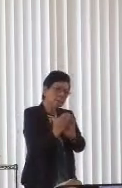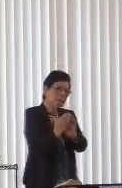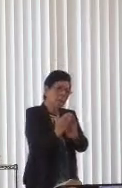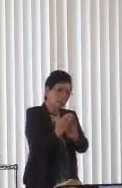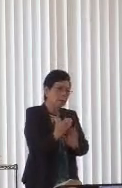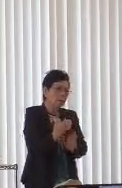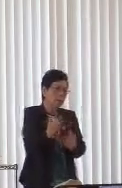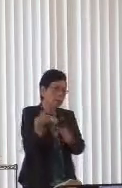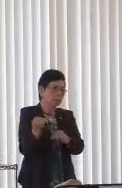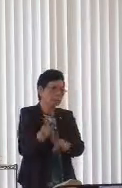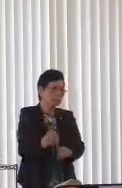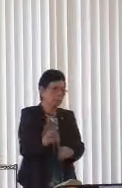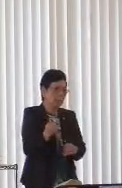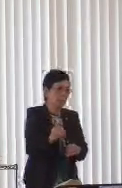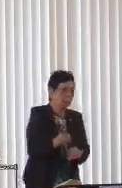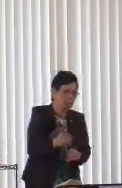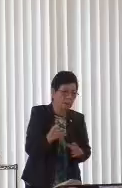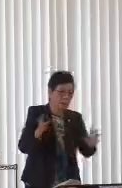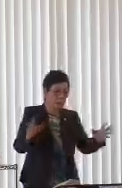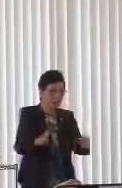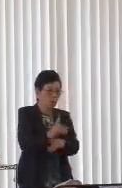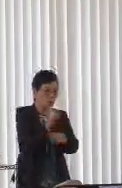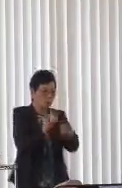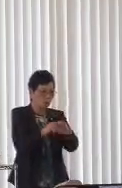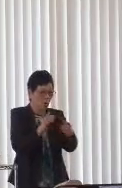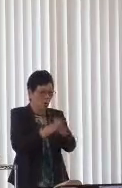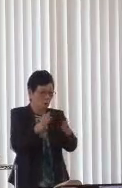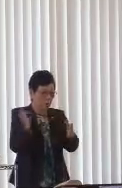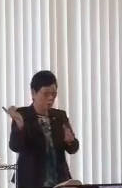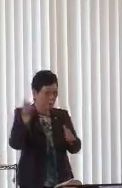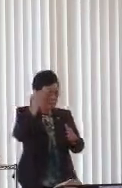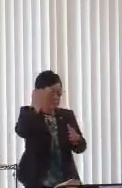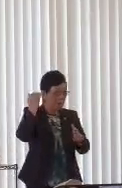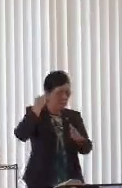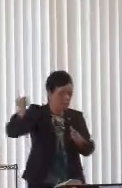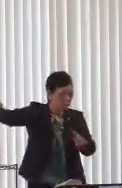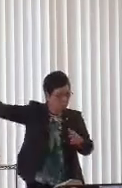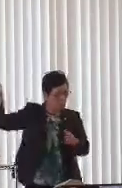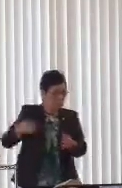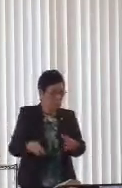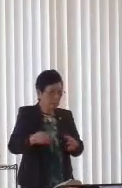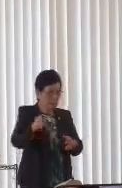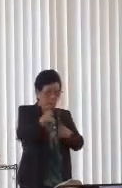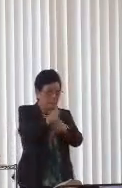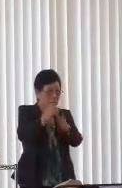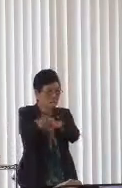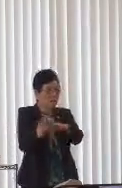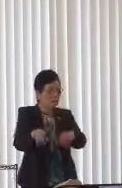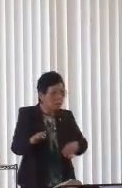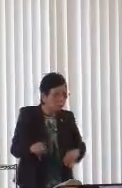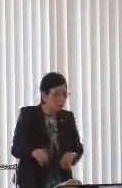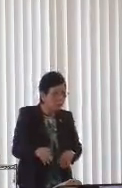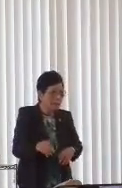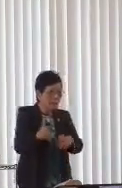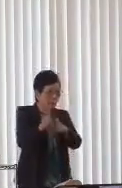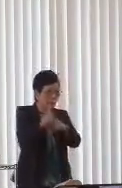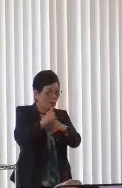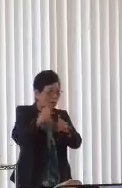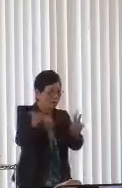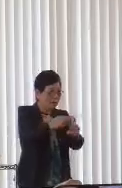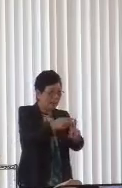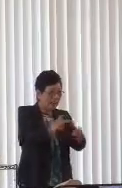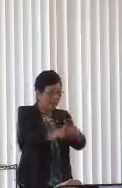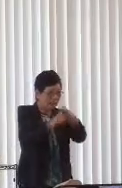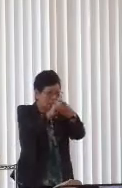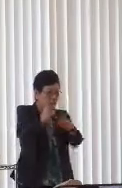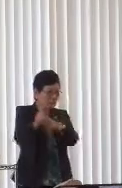統一教会の文鮮明をね、自分は再臨のキリストだと言って死んじゃいましたけどね、この間。